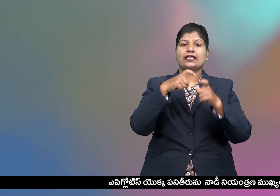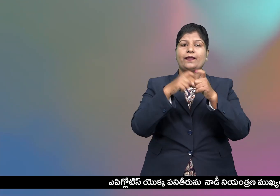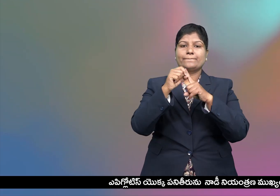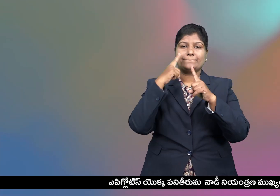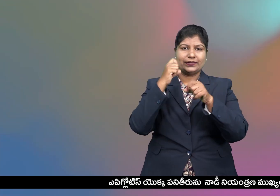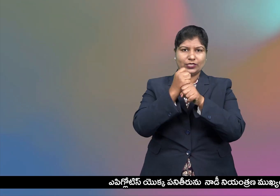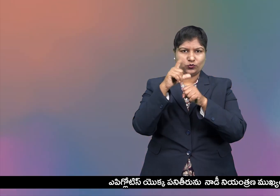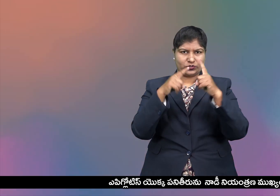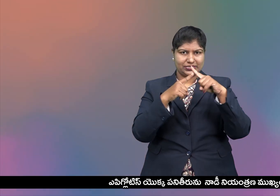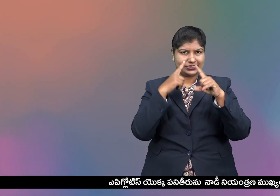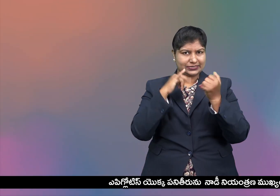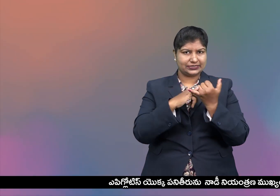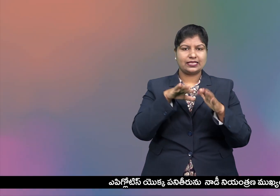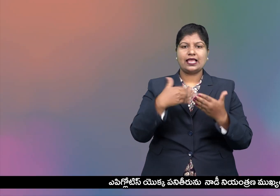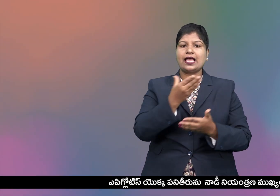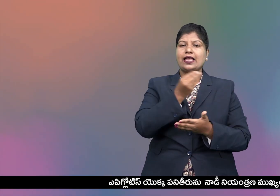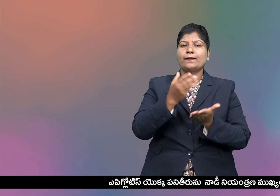నాడీ నియంత్రణ ముఖ్యం.